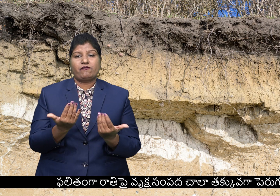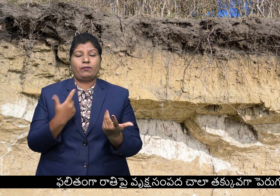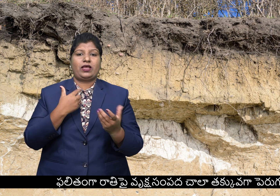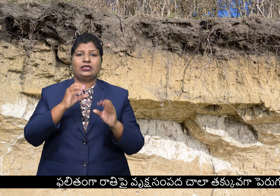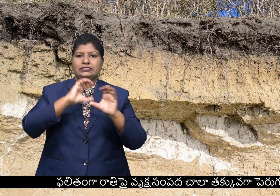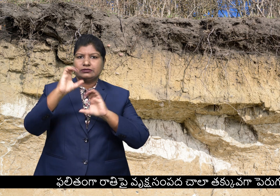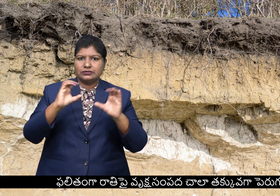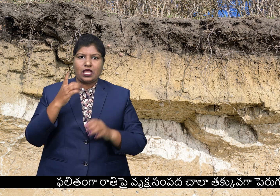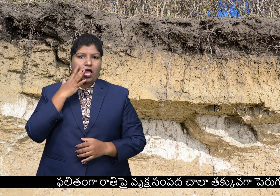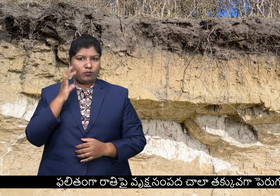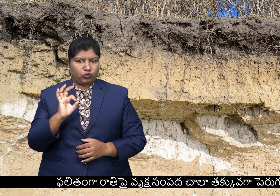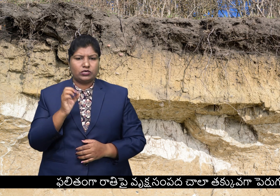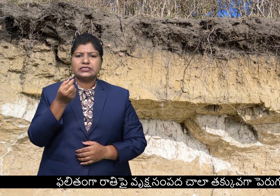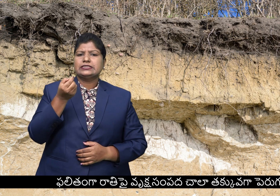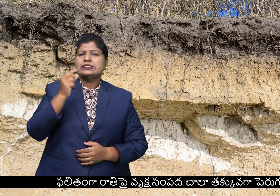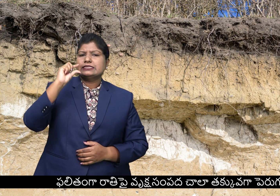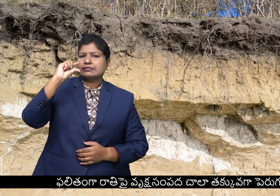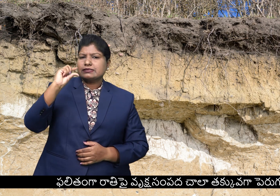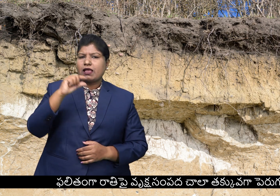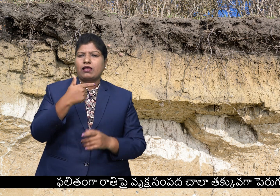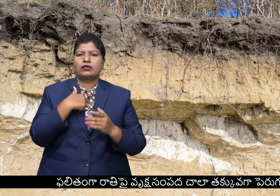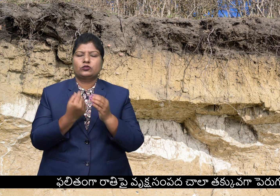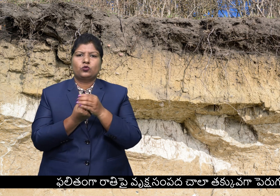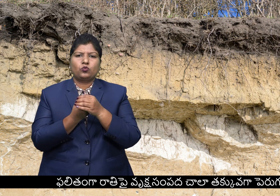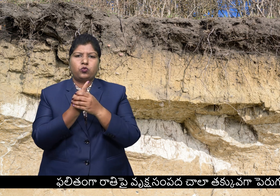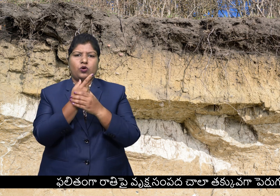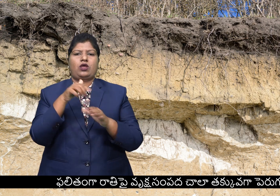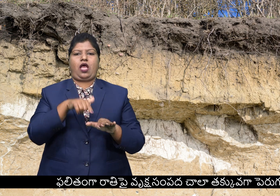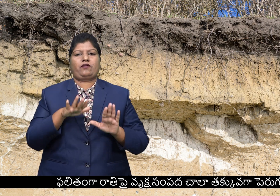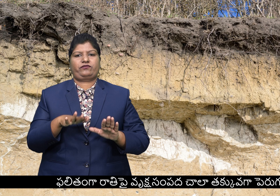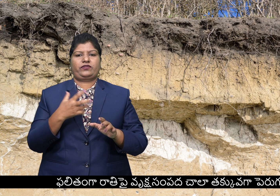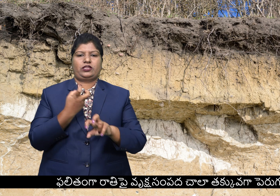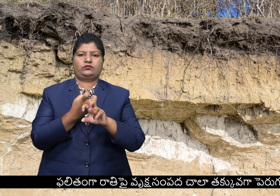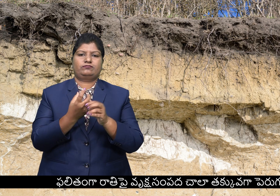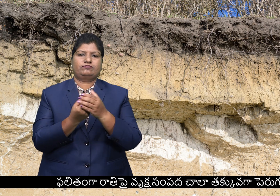ఫలితంగా రాతిపై వృక్ష సంపద చాలా తక్కువగా పెరుగుతుంది.